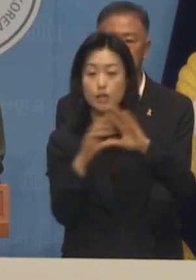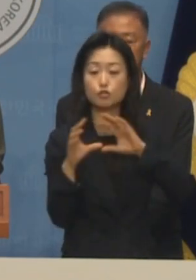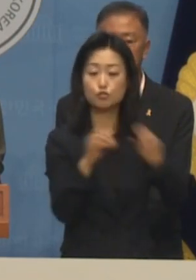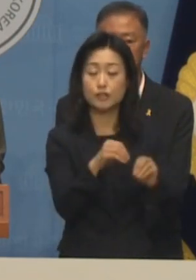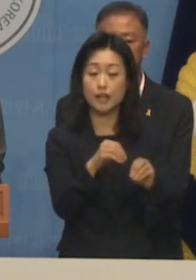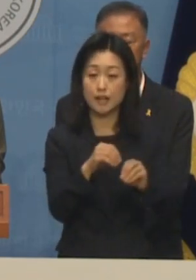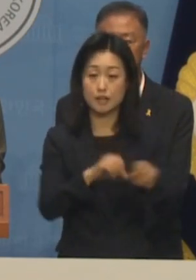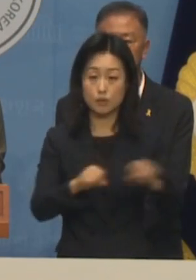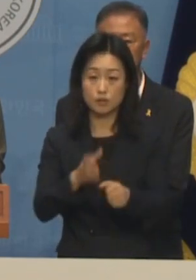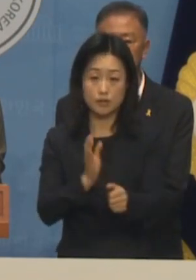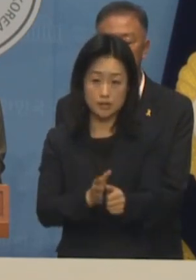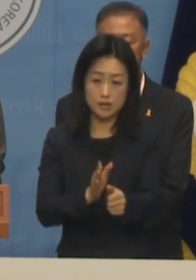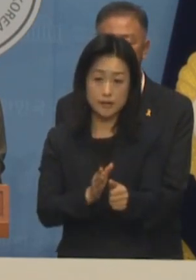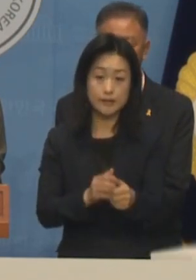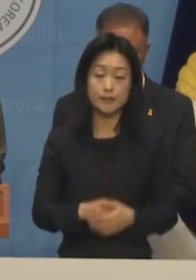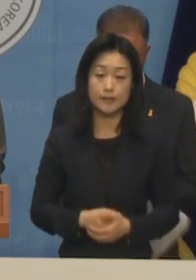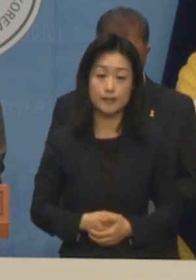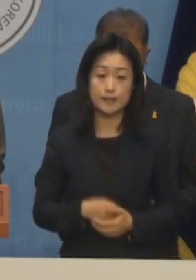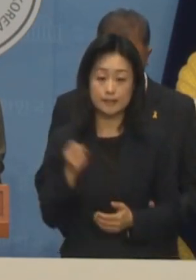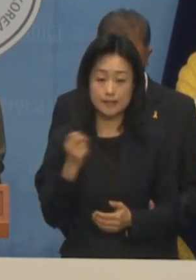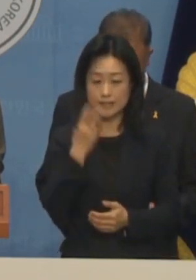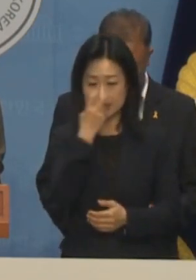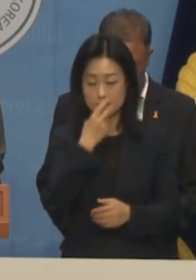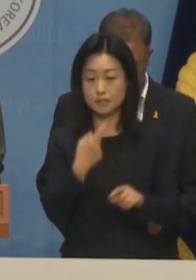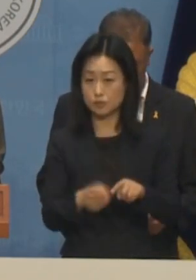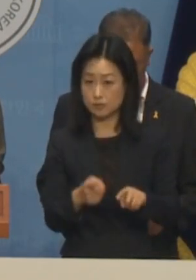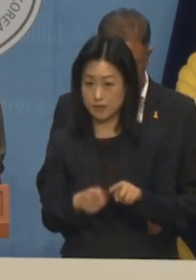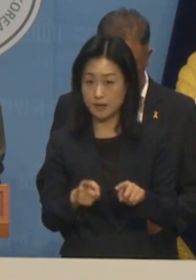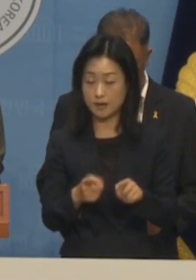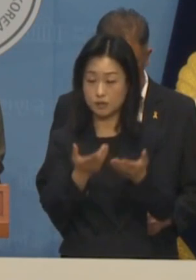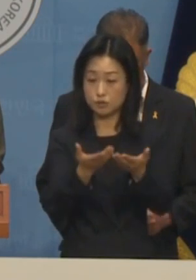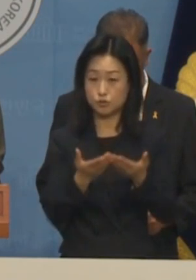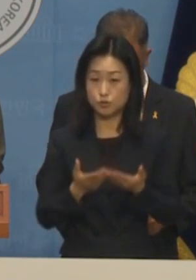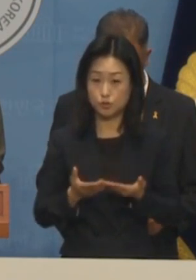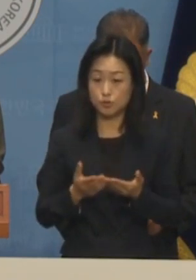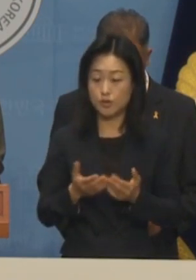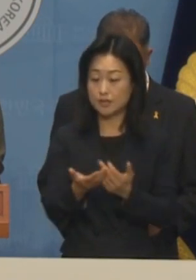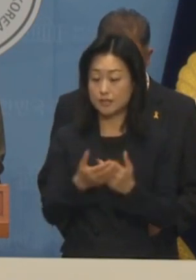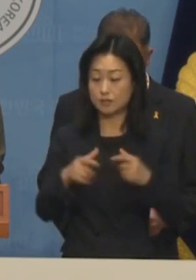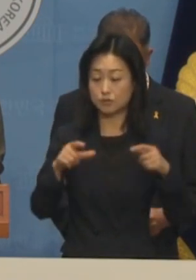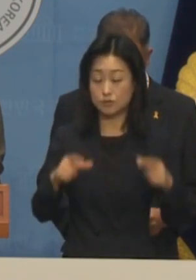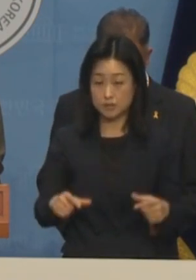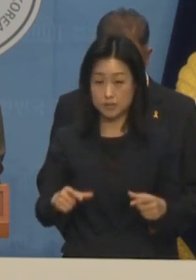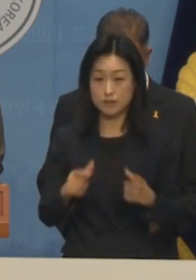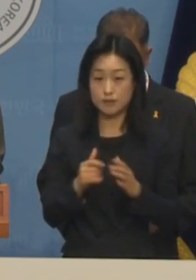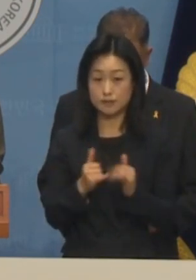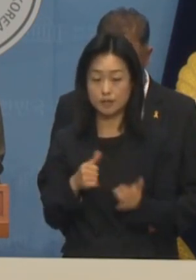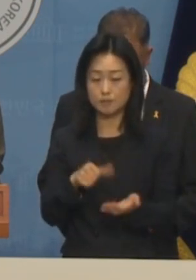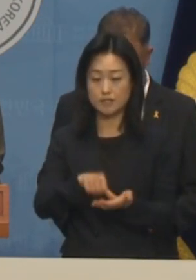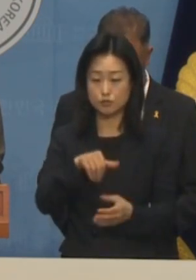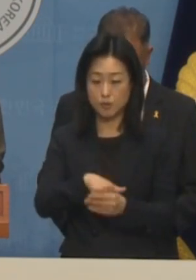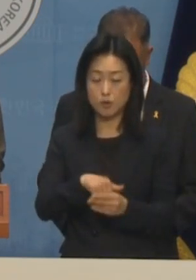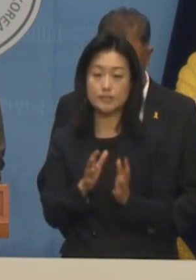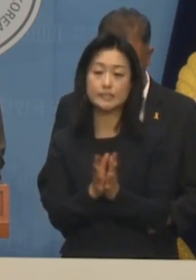중단하고 타당성 재조사와 제주도민 주민투표를 실시하도록 강력히 촉구해야